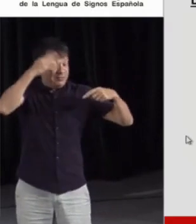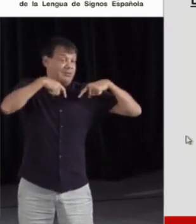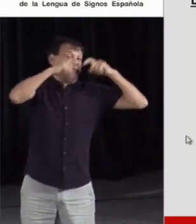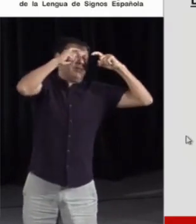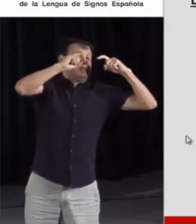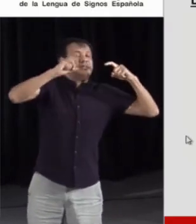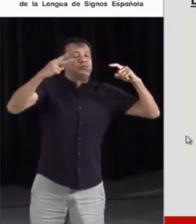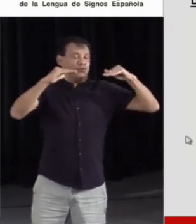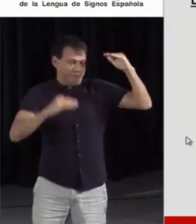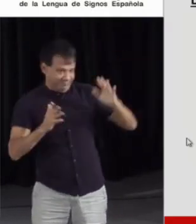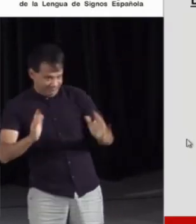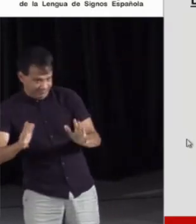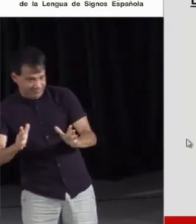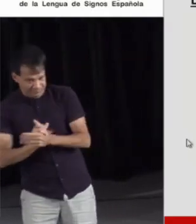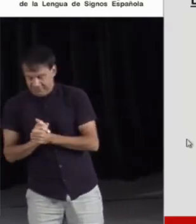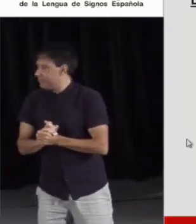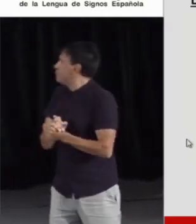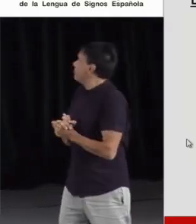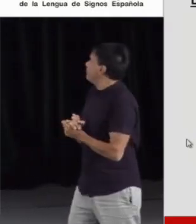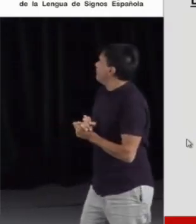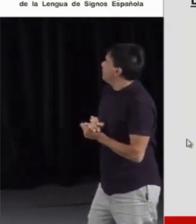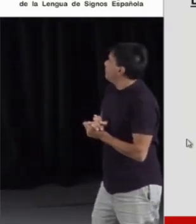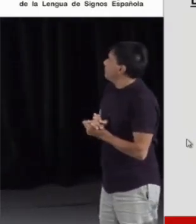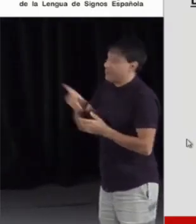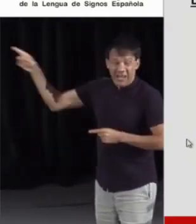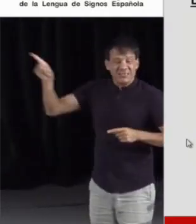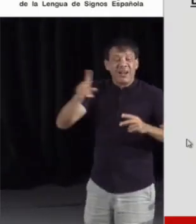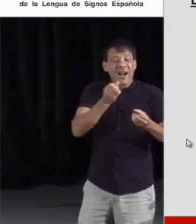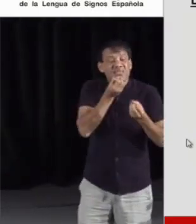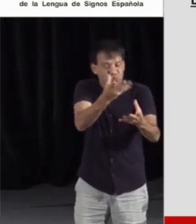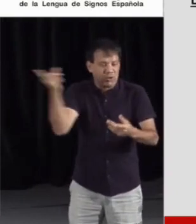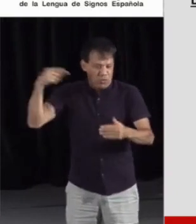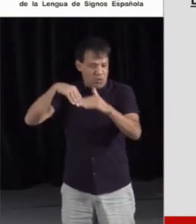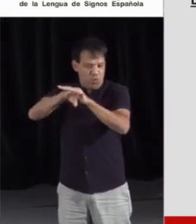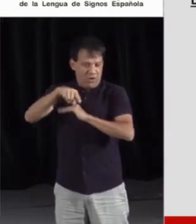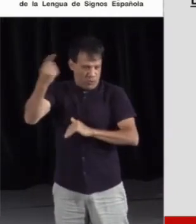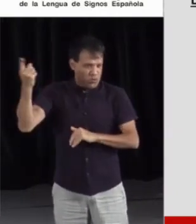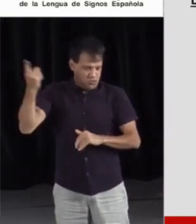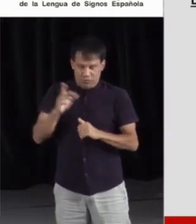Ahí veis la frase con todos los elementos y a continuación la subordinación.